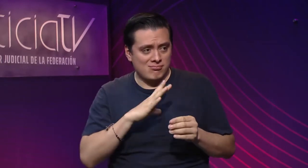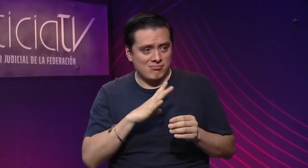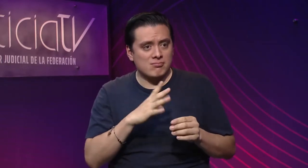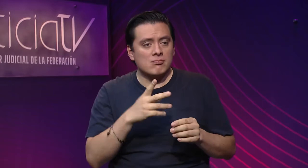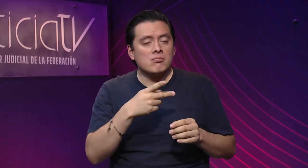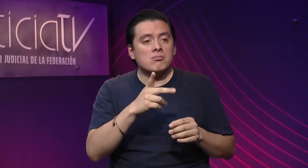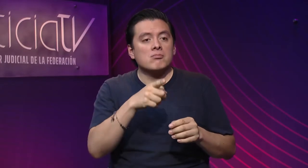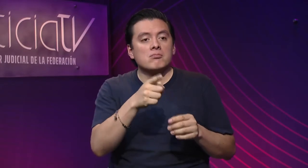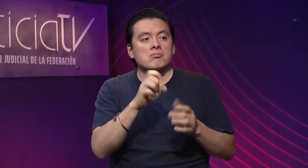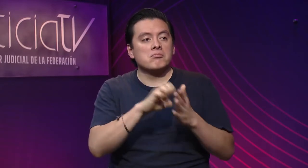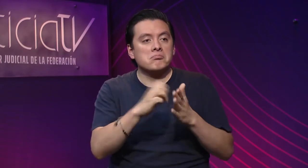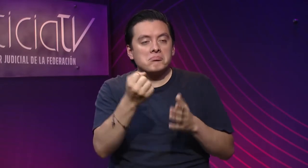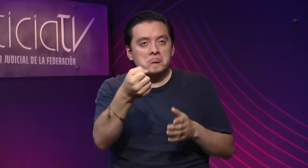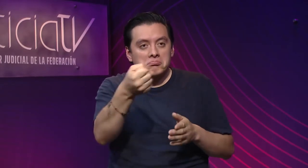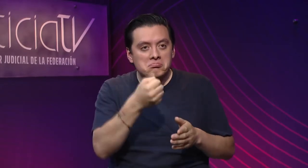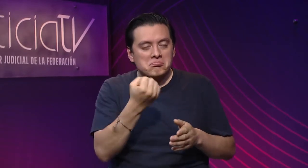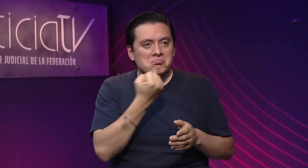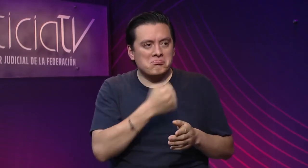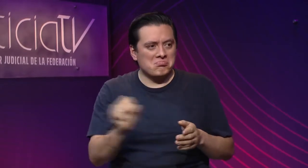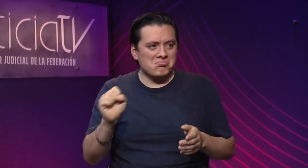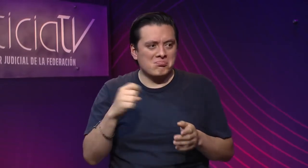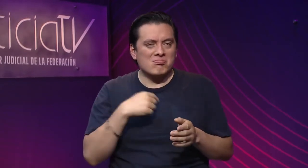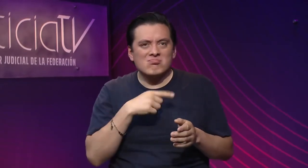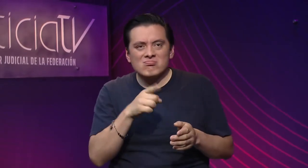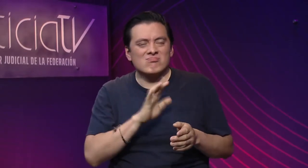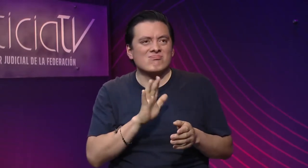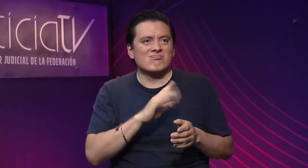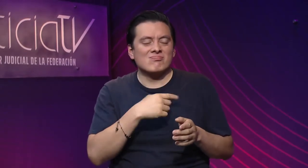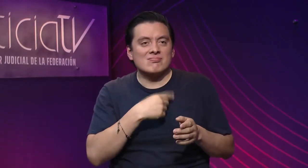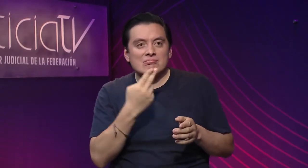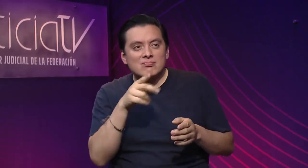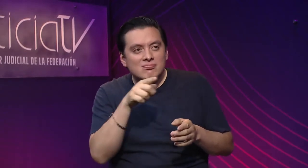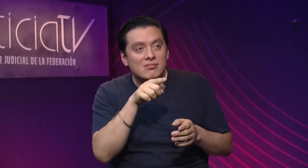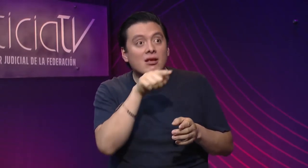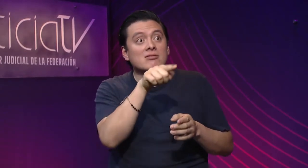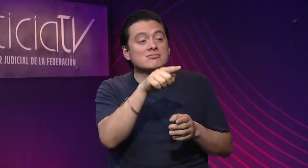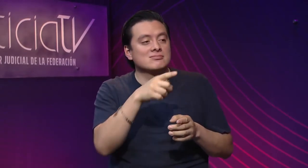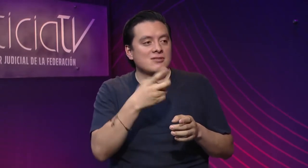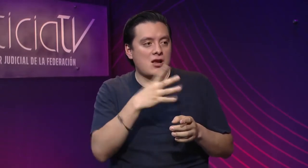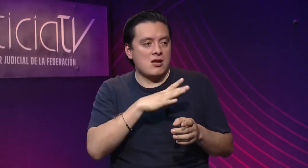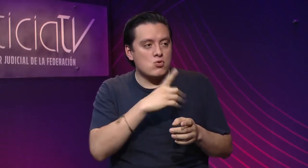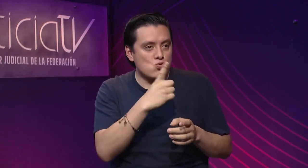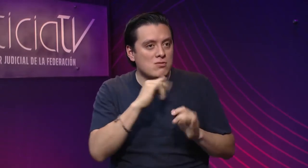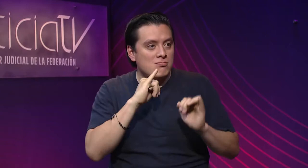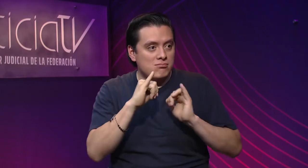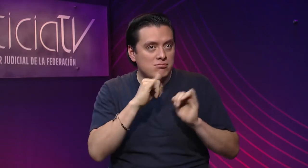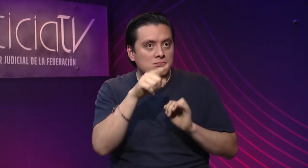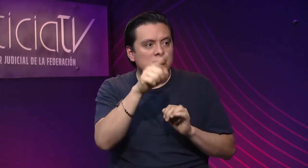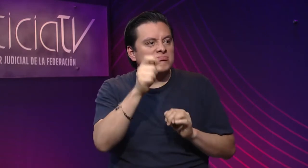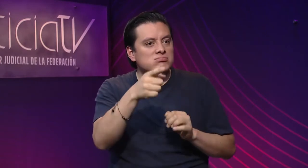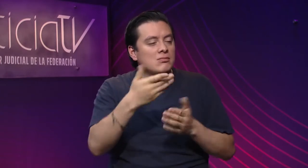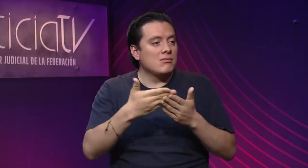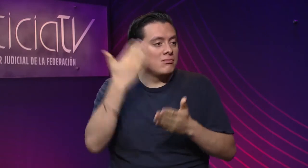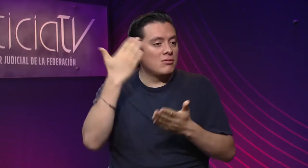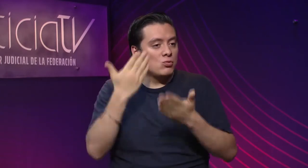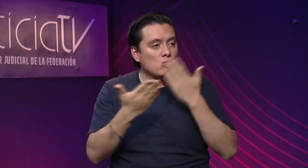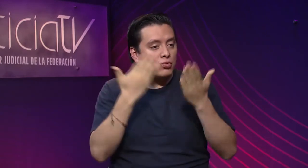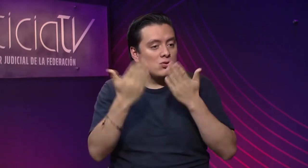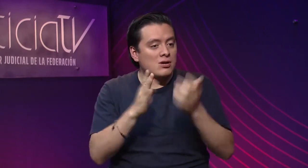tuve la experiencia de que había muchos intérpretes y eran intérpretes, por ejemplo, probabas uno y resultaba que no era tan hábil